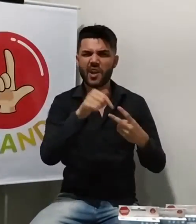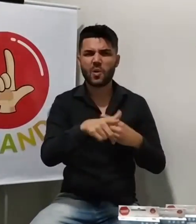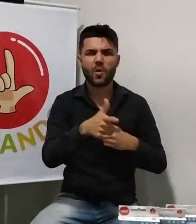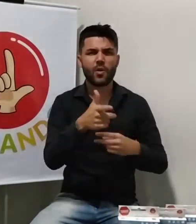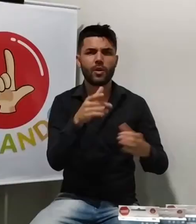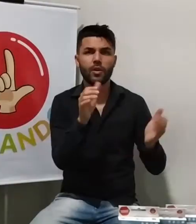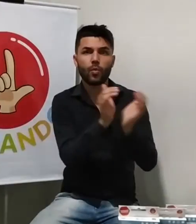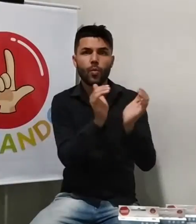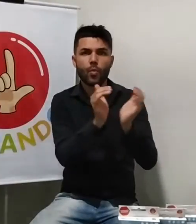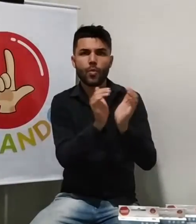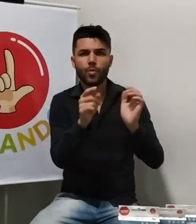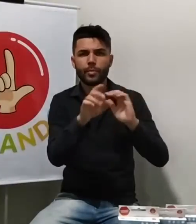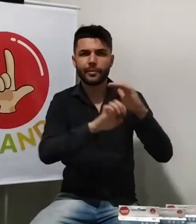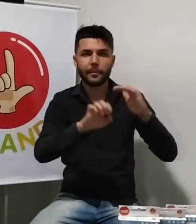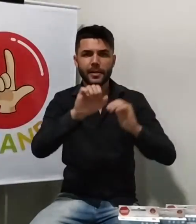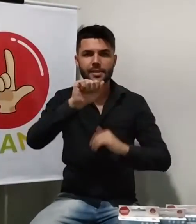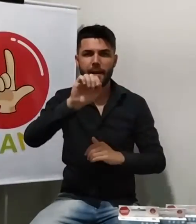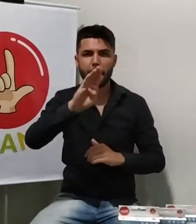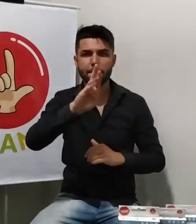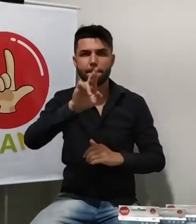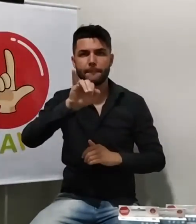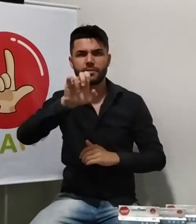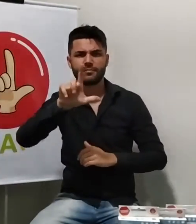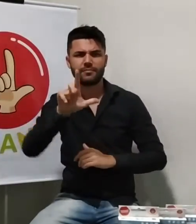E eu acho que eu consegui passar isso bem pros investidores.